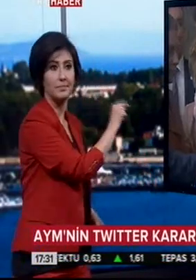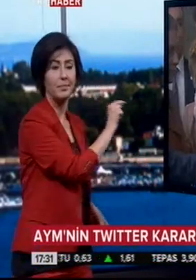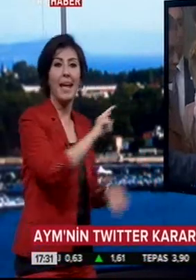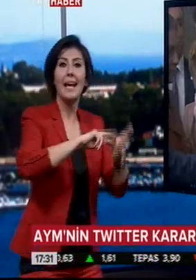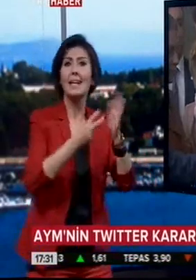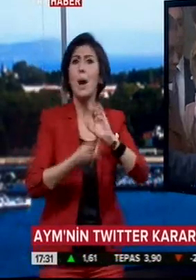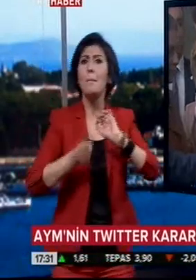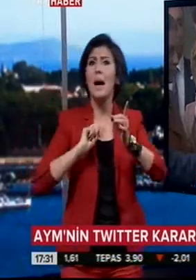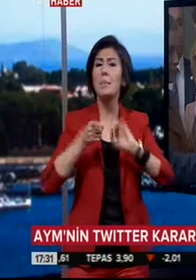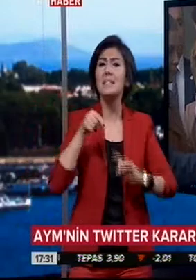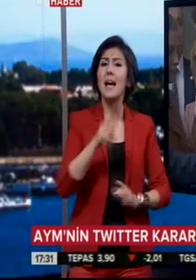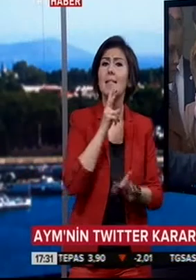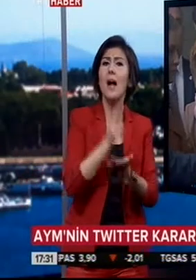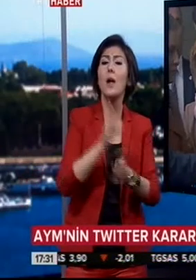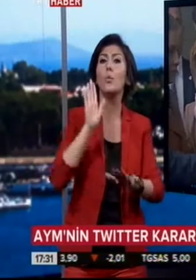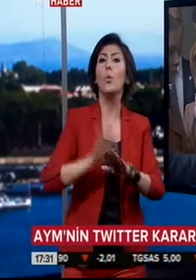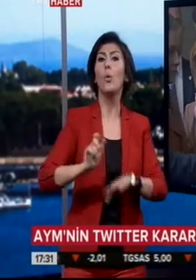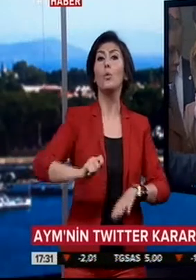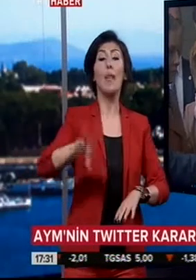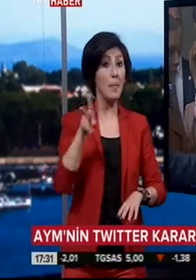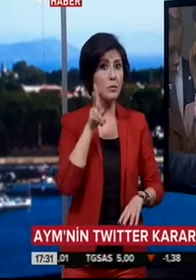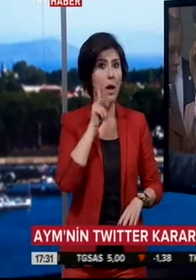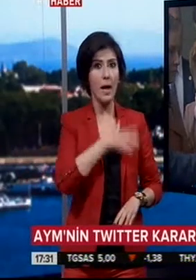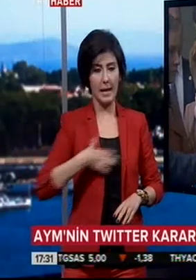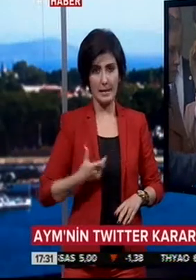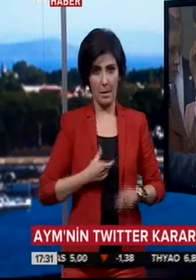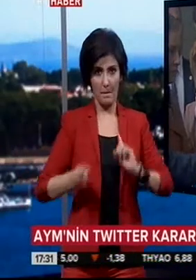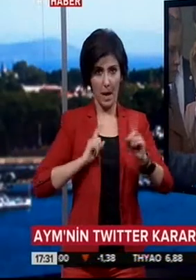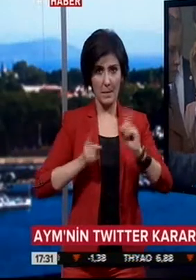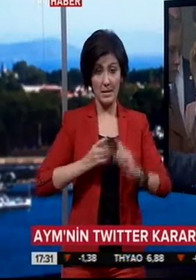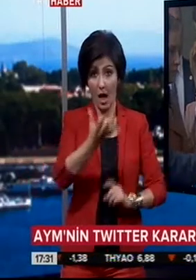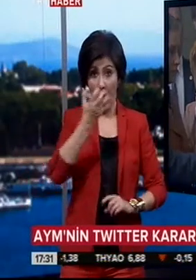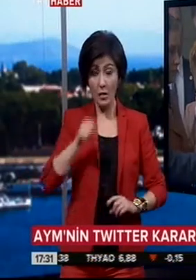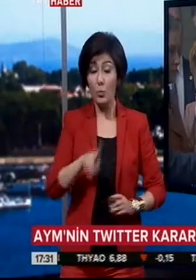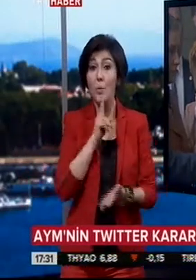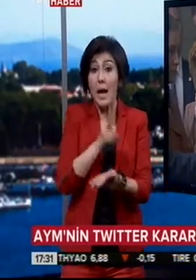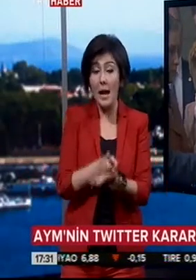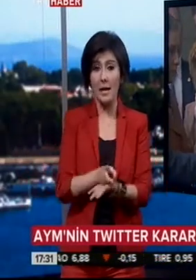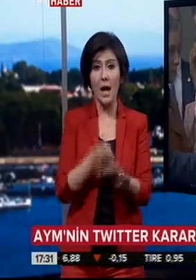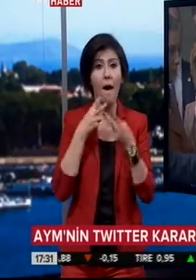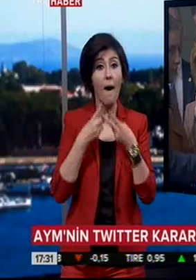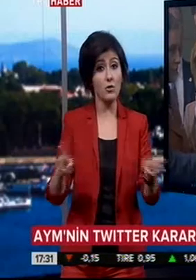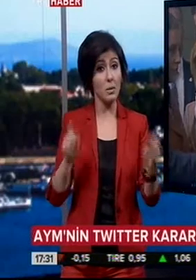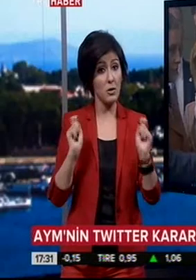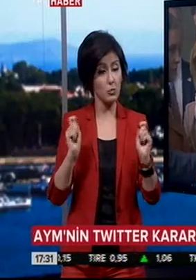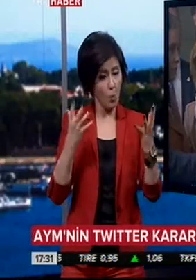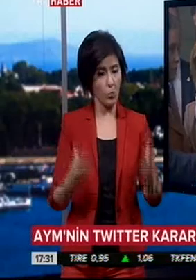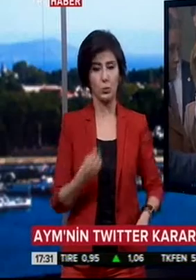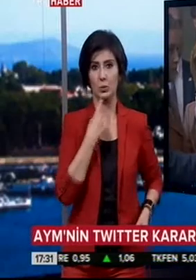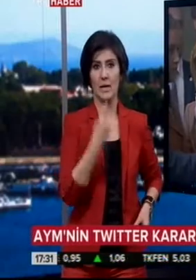İdare Mahkemesi'nin kararının uygulanmaması sonucunda Anayasa Mahkemesi aldığı bu kararı açıklamak durumunda kaldı şeklinde konuştu.